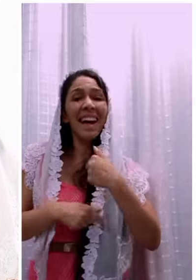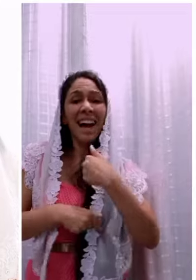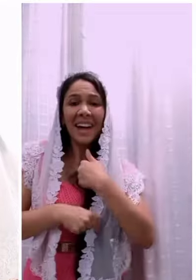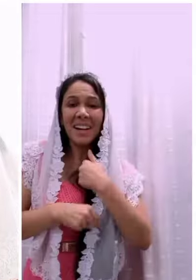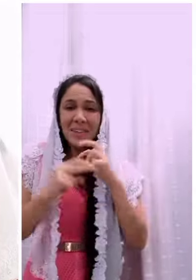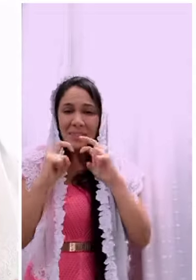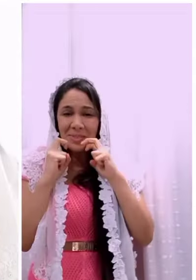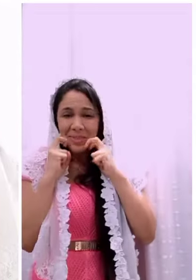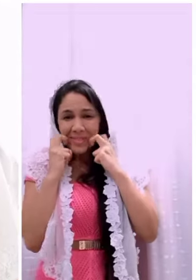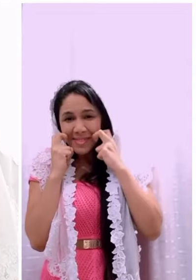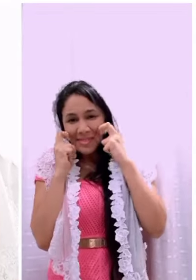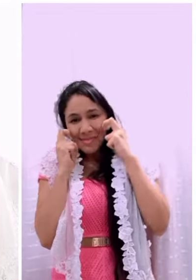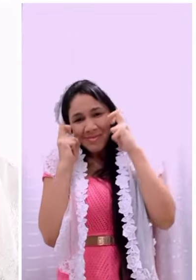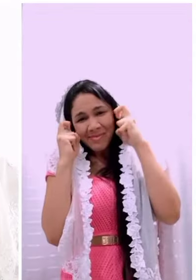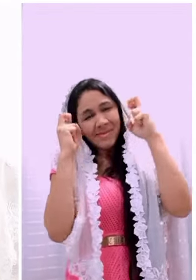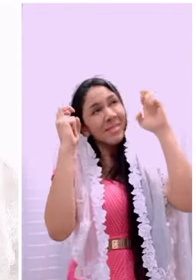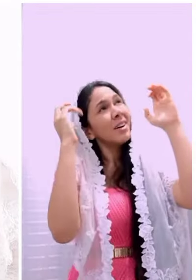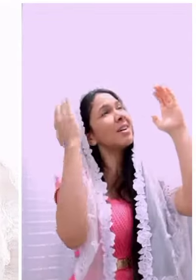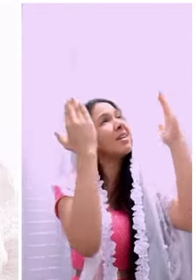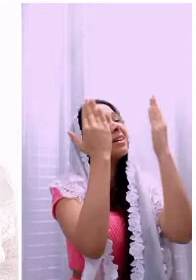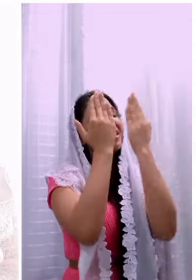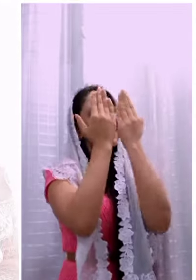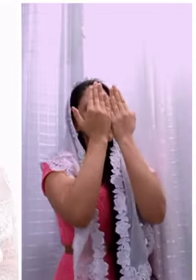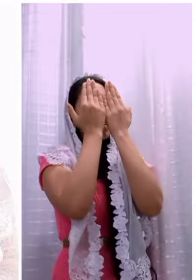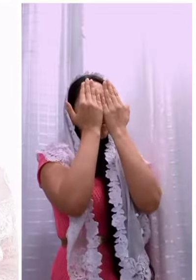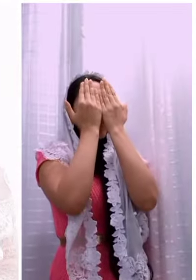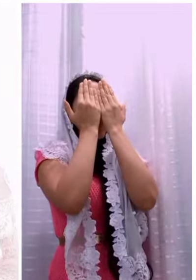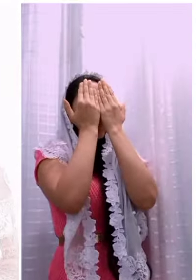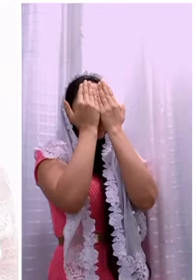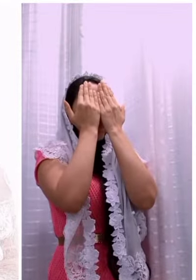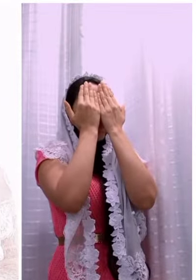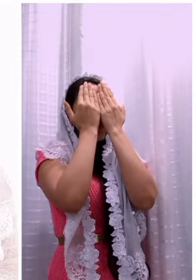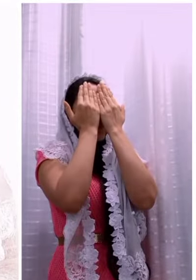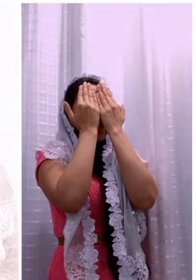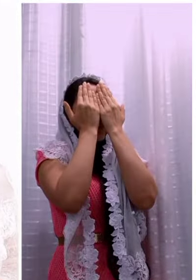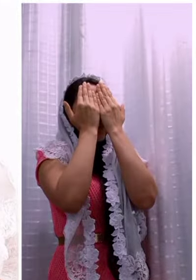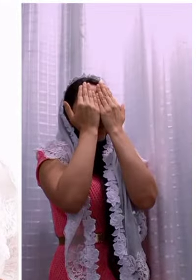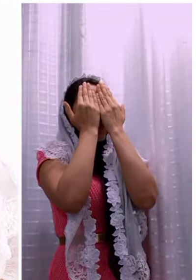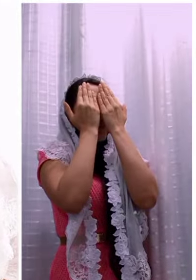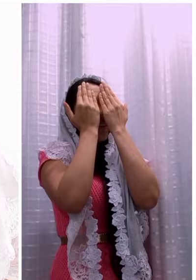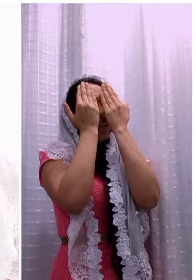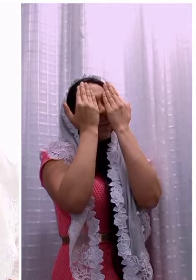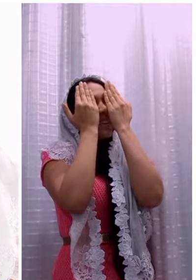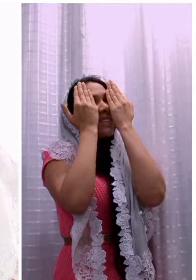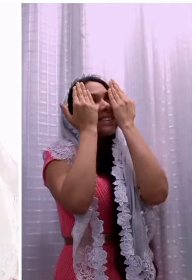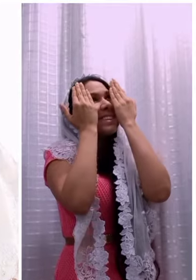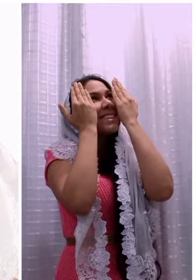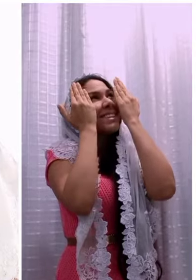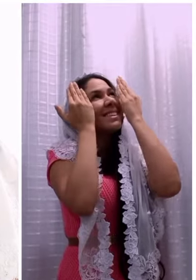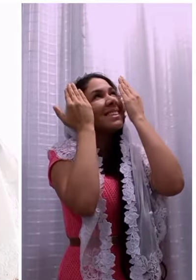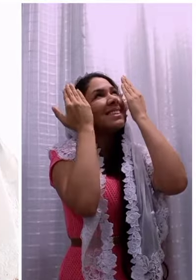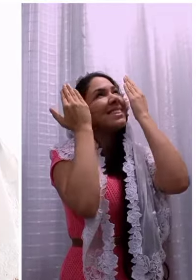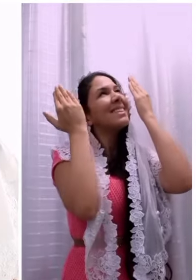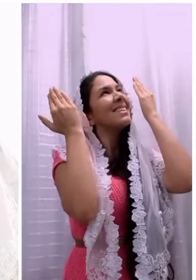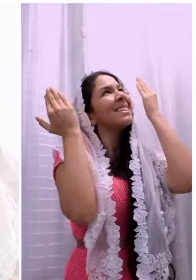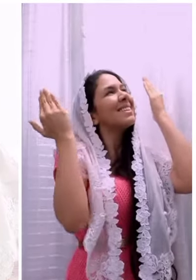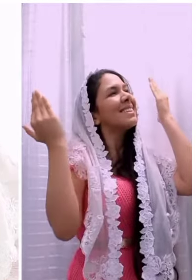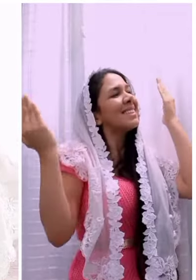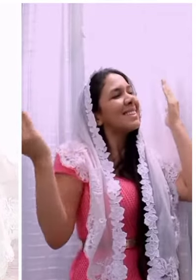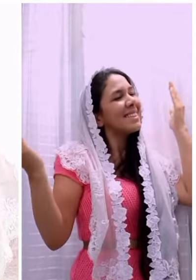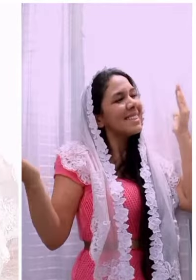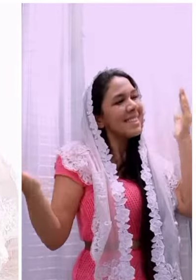fendas da penha, no oculto das ladeiras. Faz-me ouvir a tua voz, a tua voz é doce,